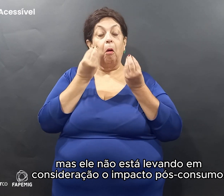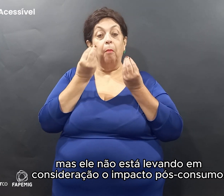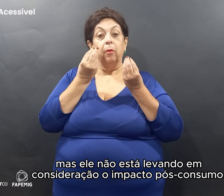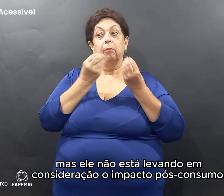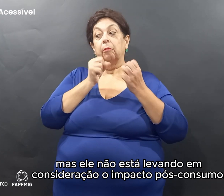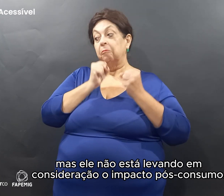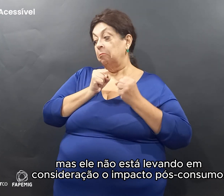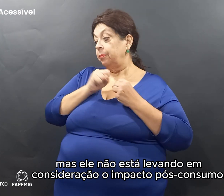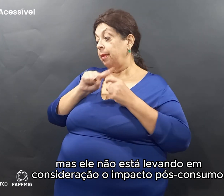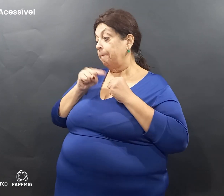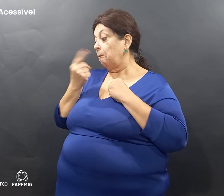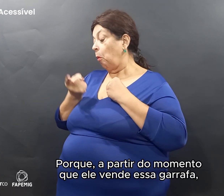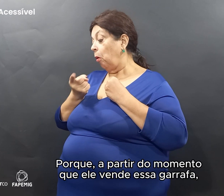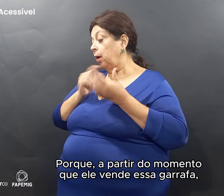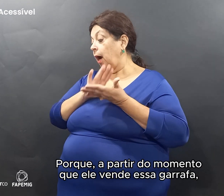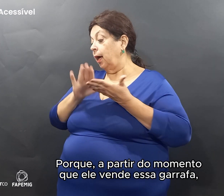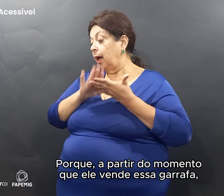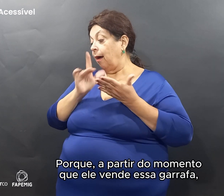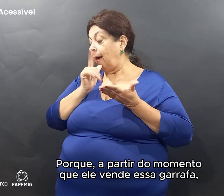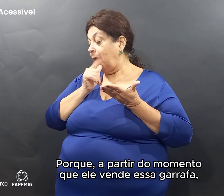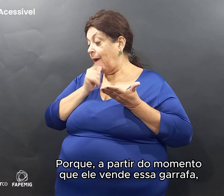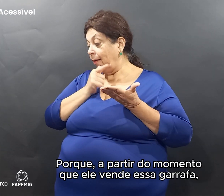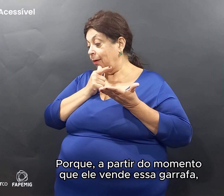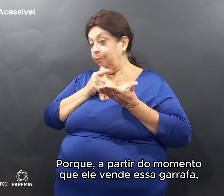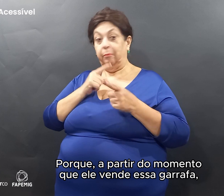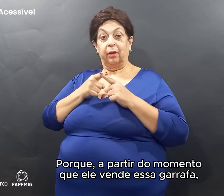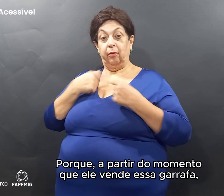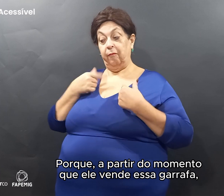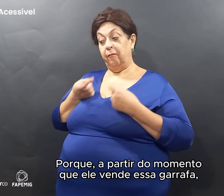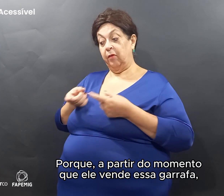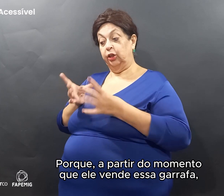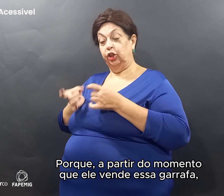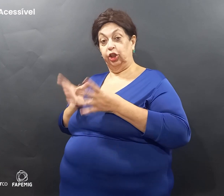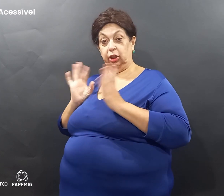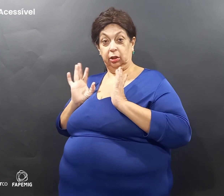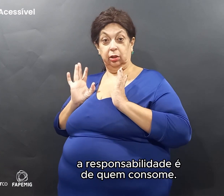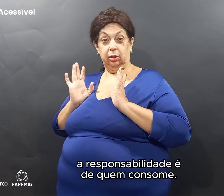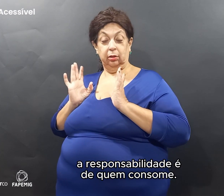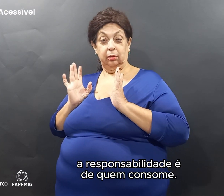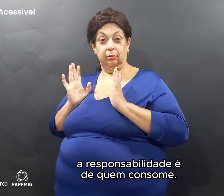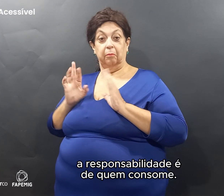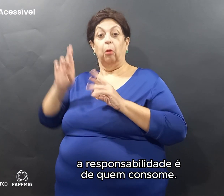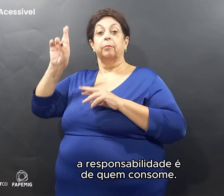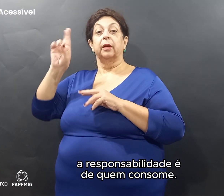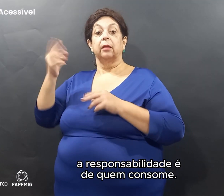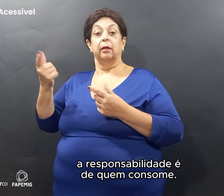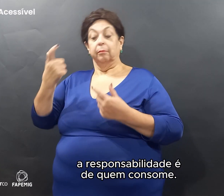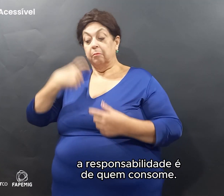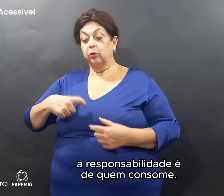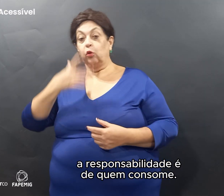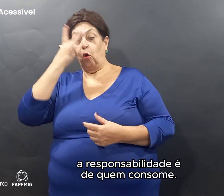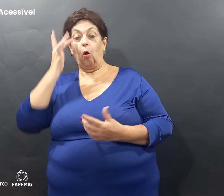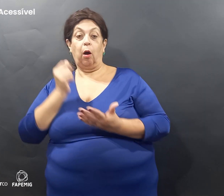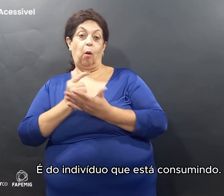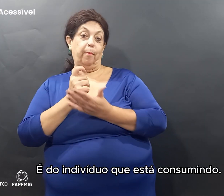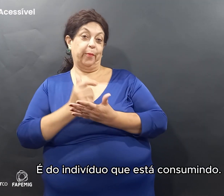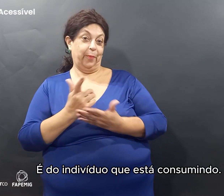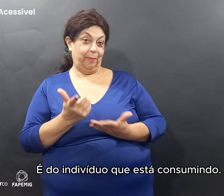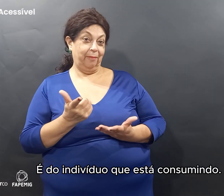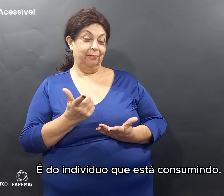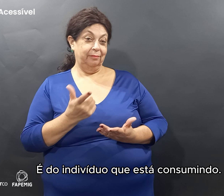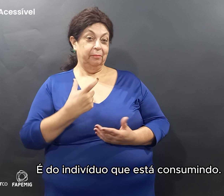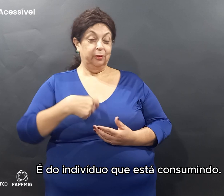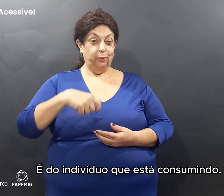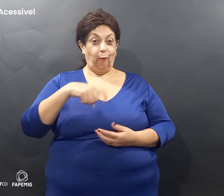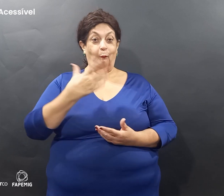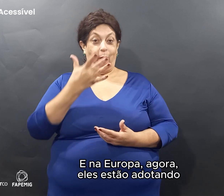impacto pós-consumo, né? Porque a partir do momento que ele vende essa garrafa, a responsabilidade é de quem consome, é do indivíduo